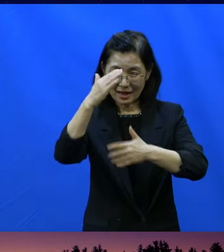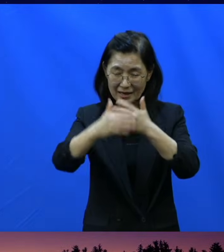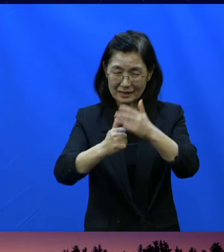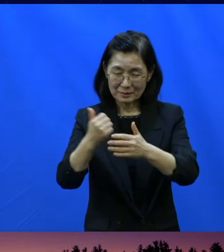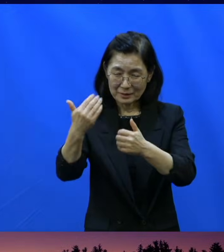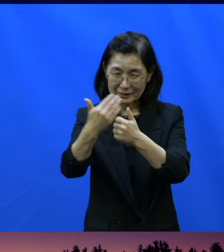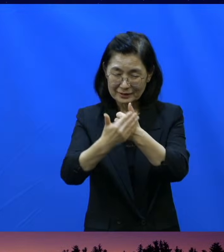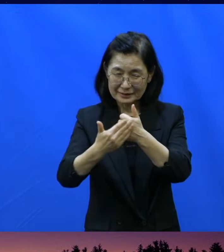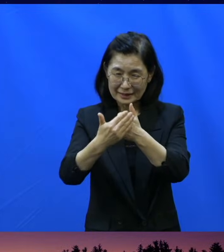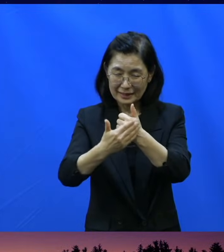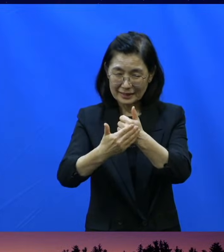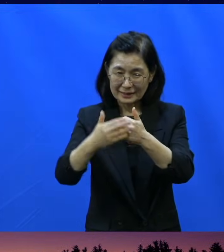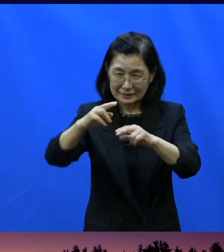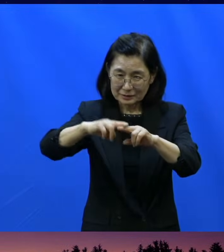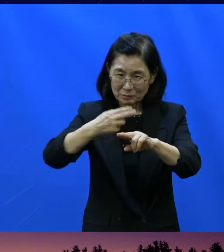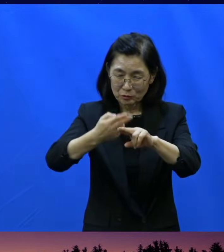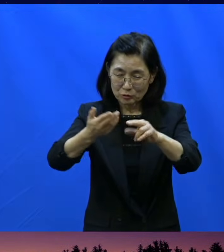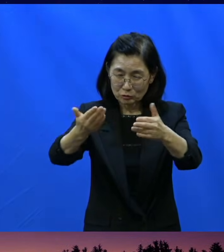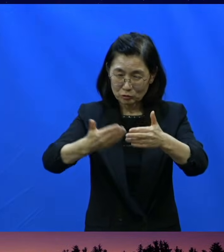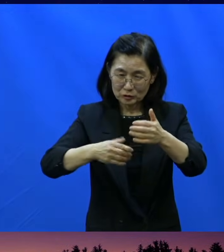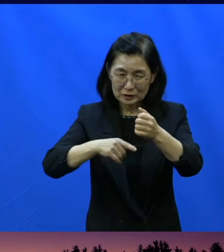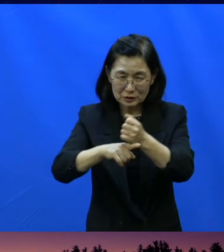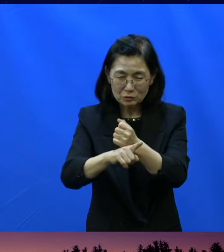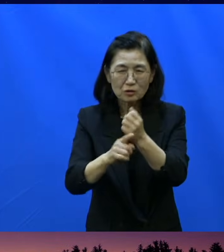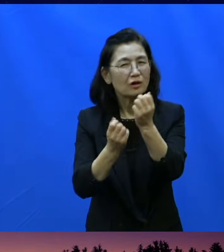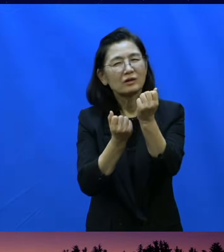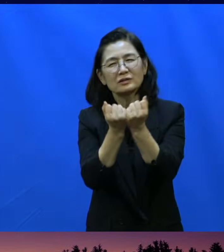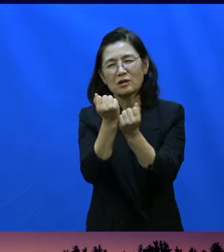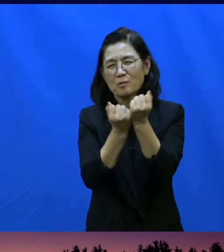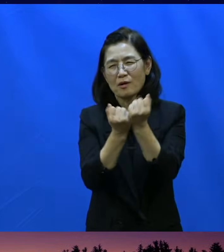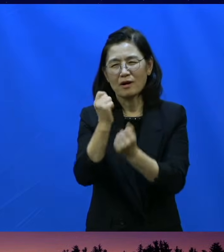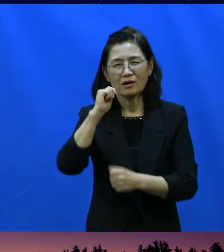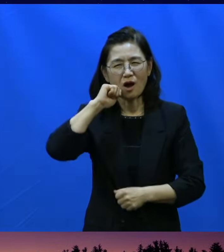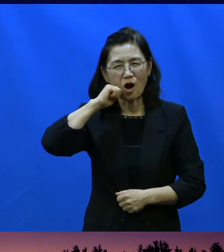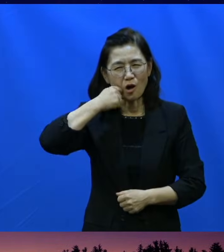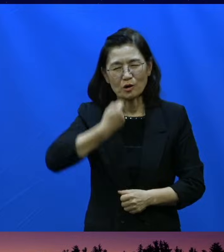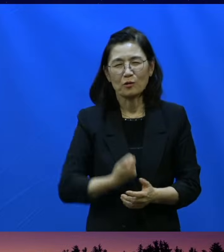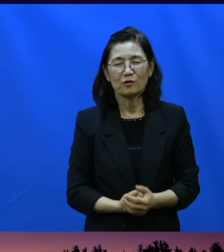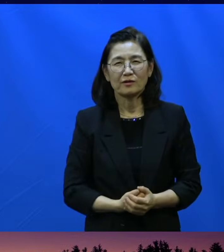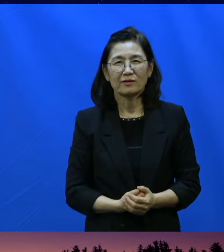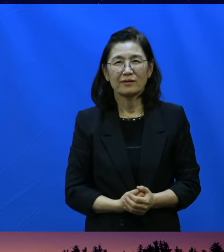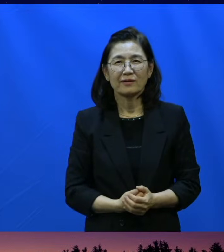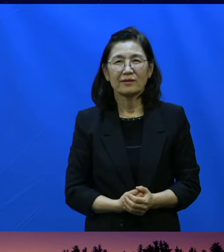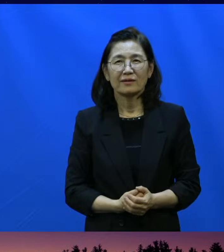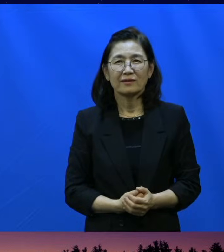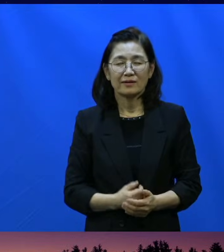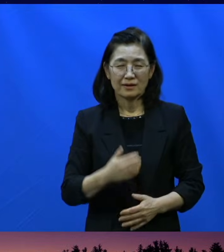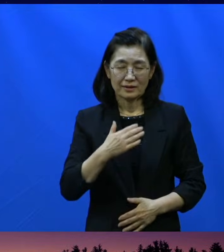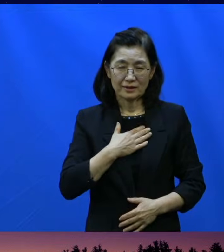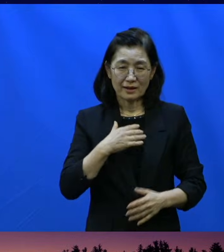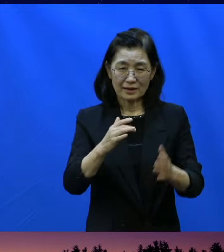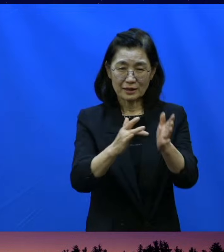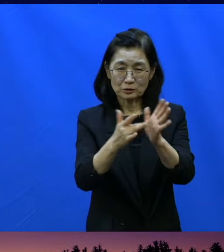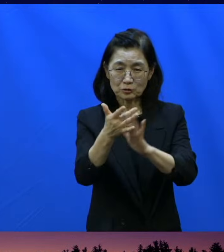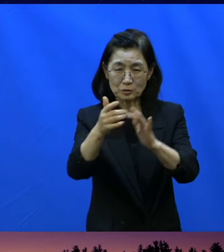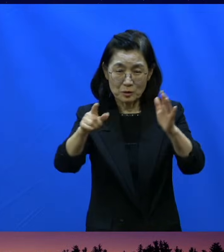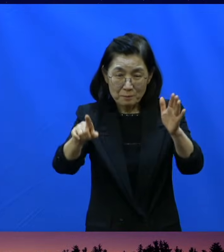없어요. 내가 왜 예수를 믿고 구원을 얻었고 어떻게 내가 오늘 여기까지 이르게